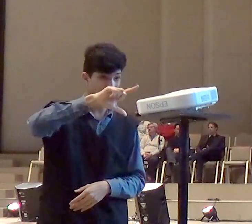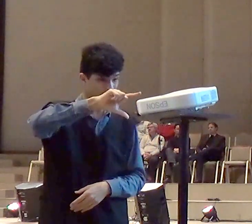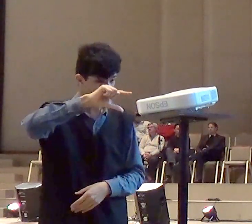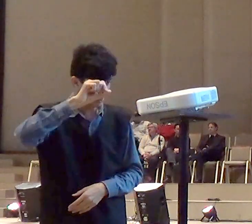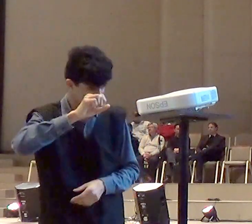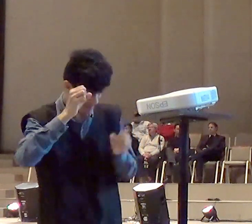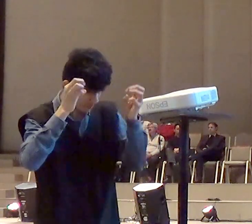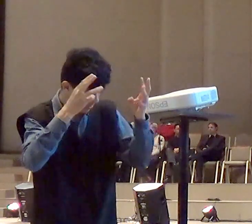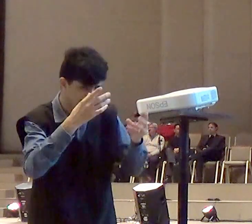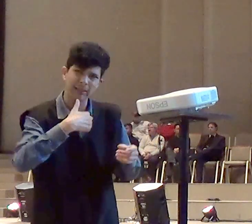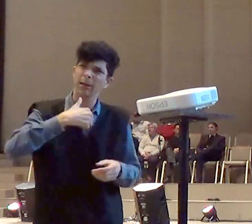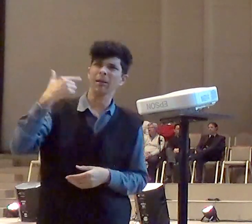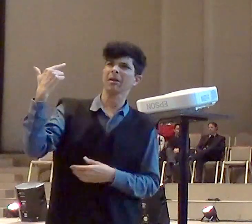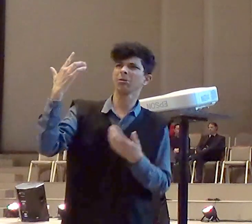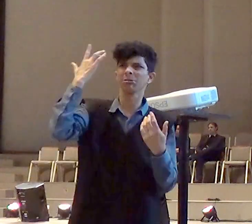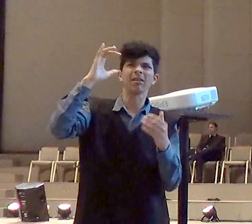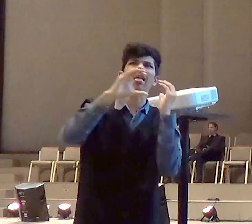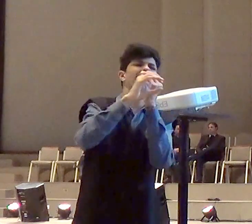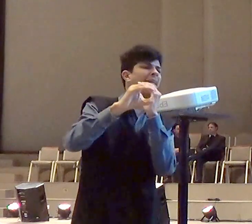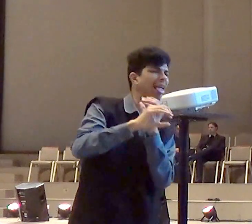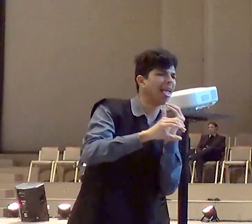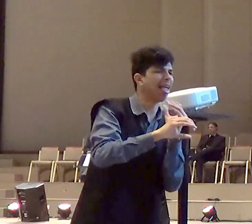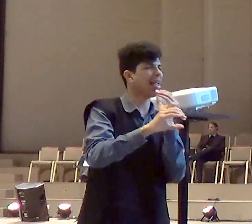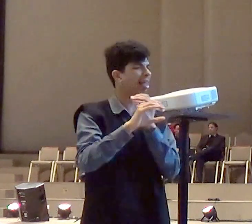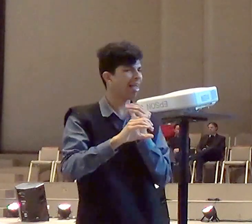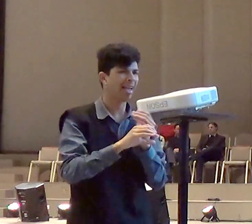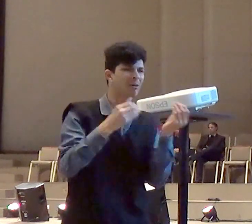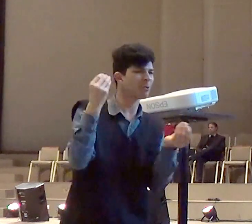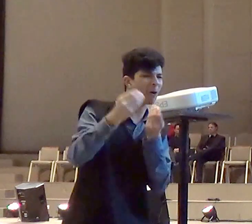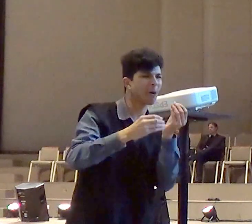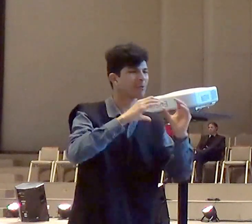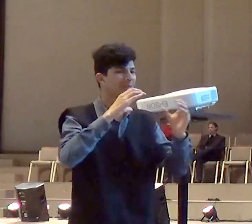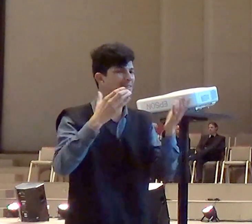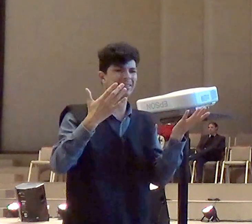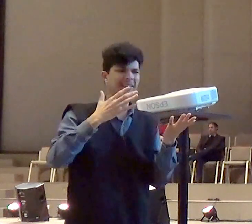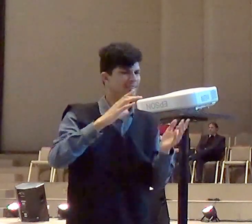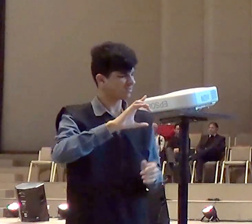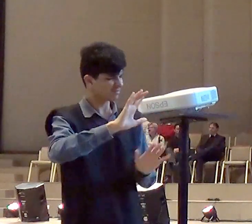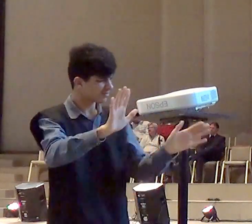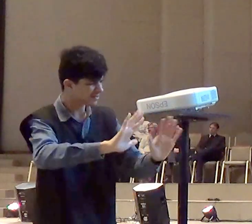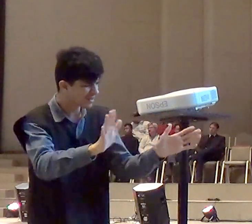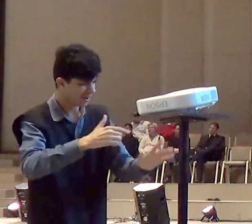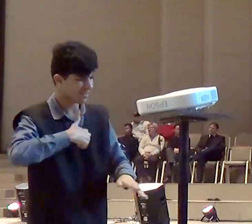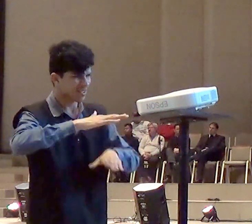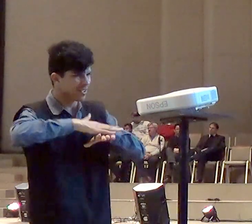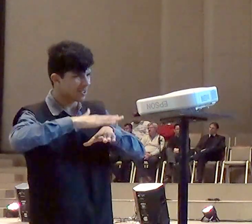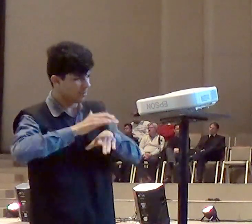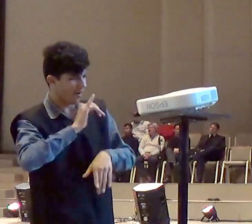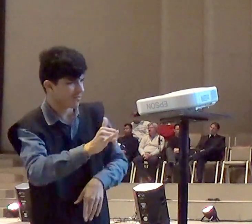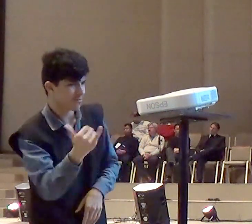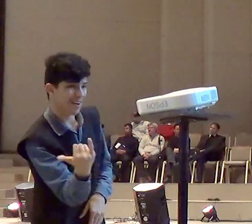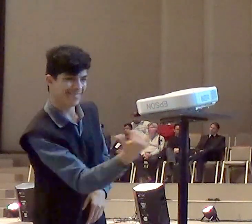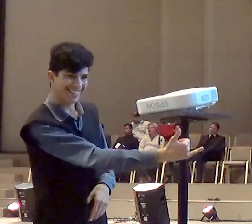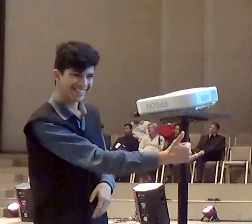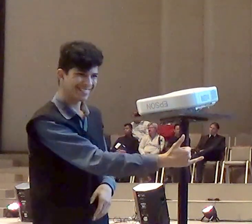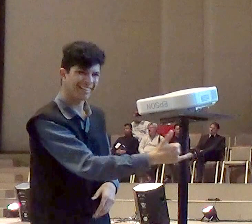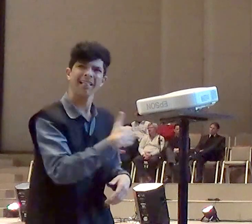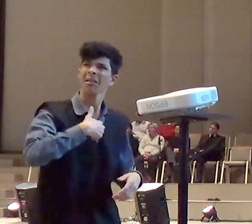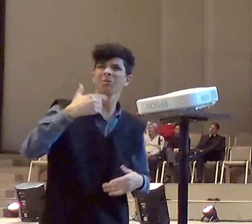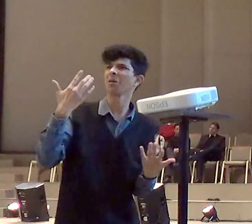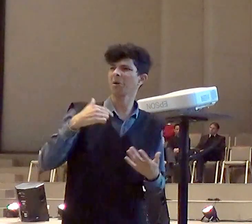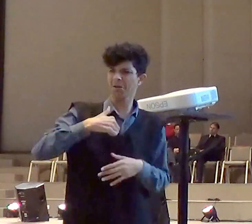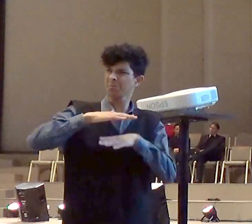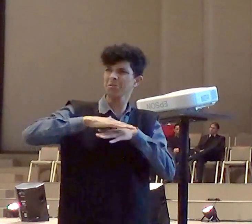dificuldades para falar em público e Deus disse ainda para ele o Arão vai ser o seu profeta e